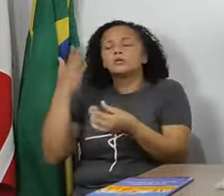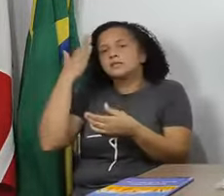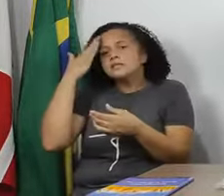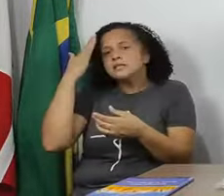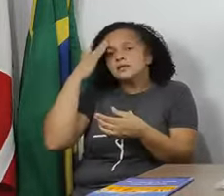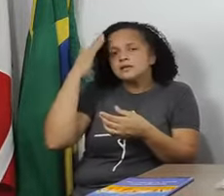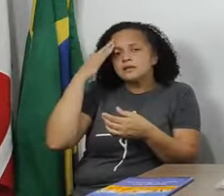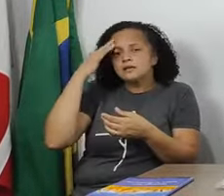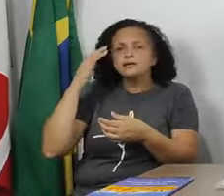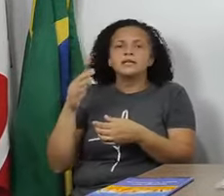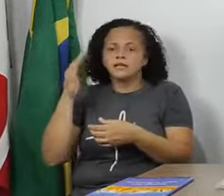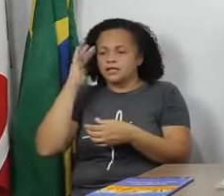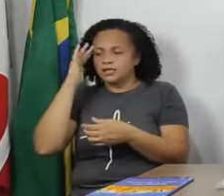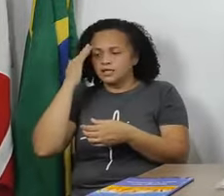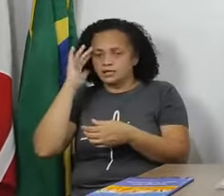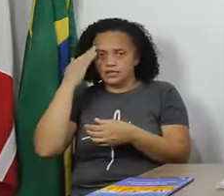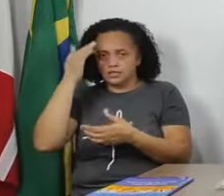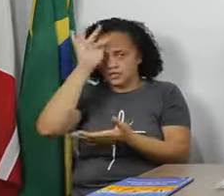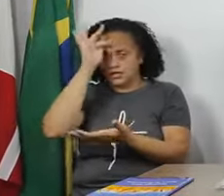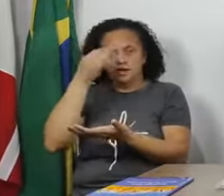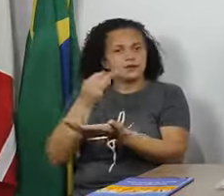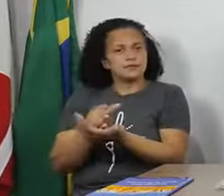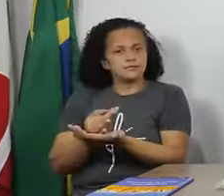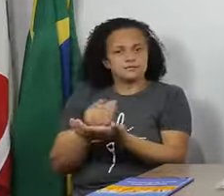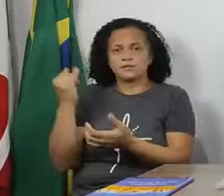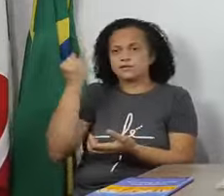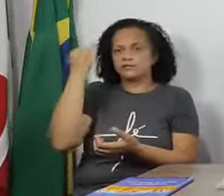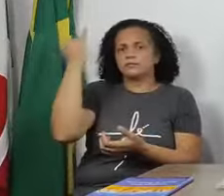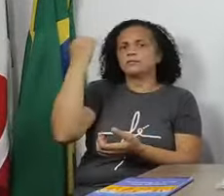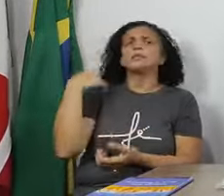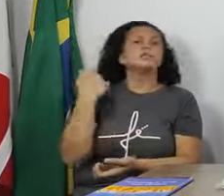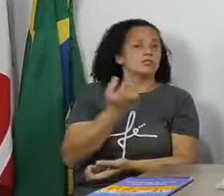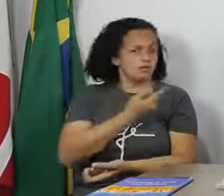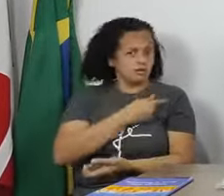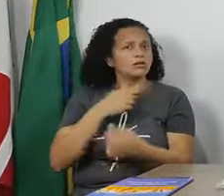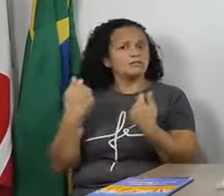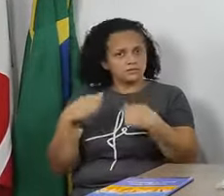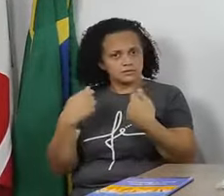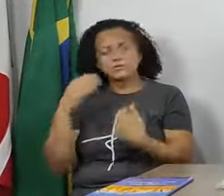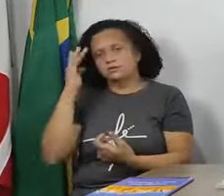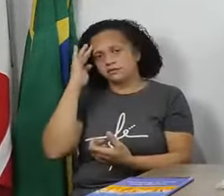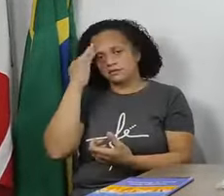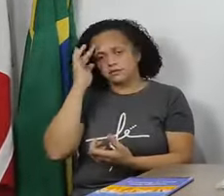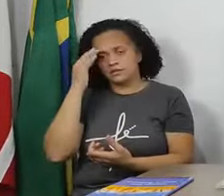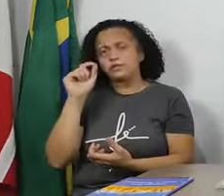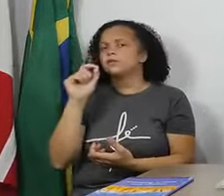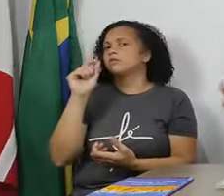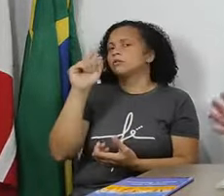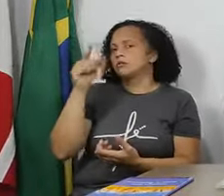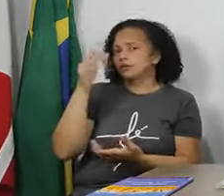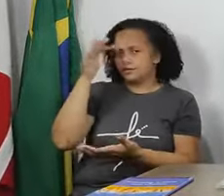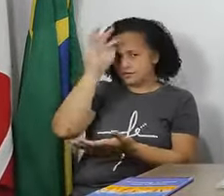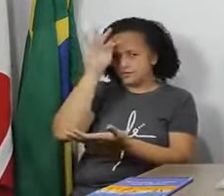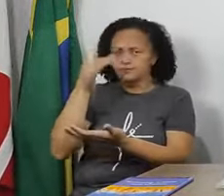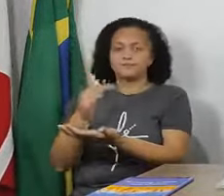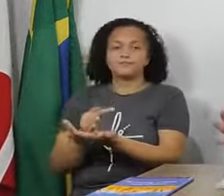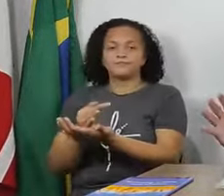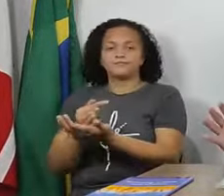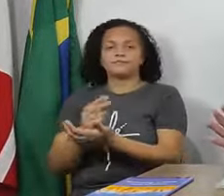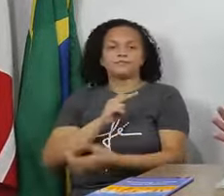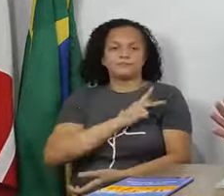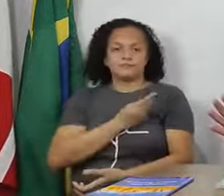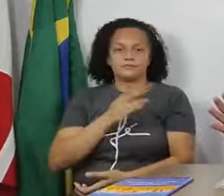nós precisamos compreender de maneira correta o que vem a ser fé, né? Hebreus 11:1 define muito